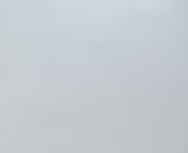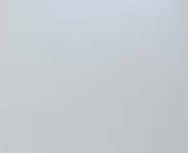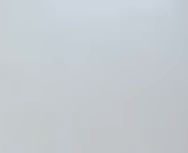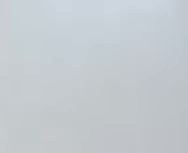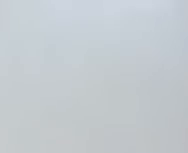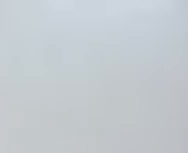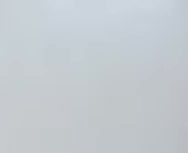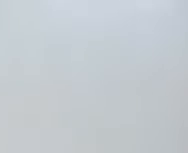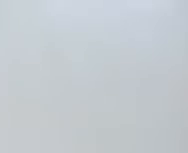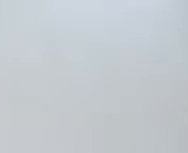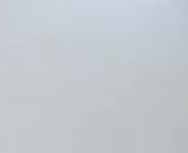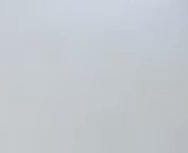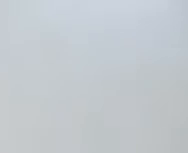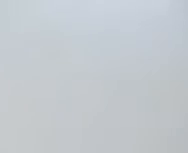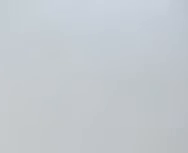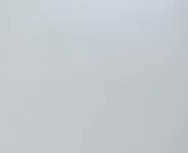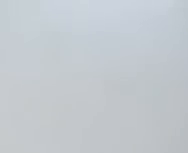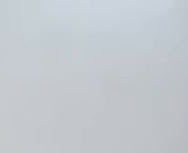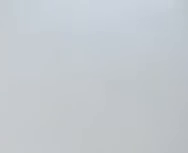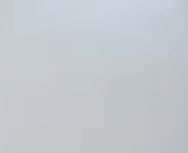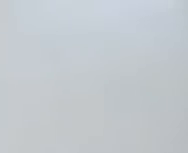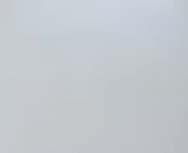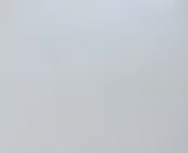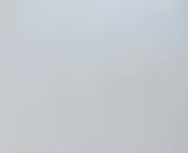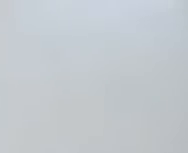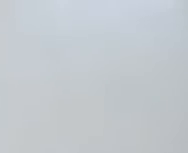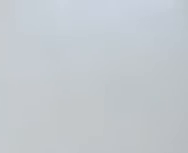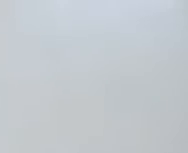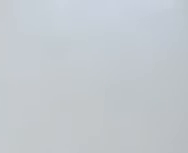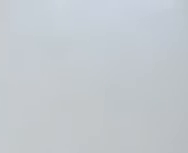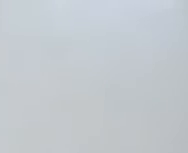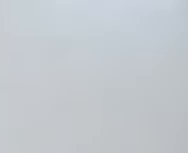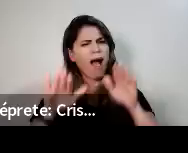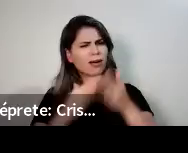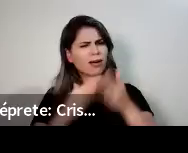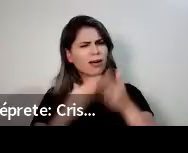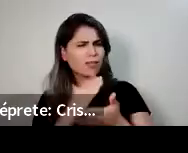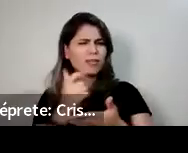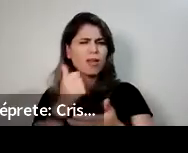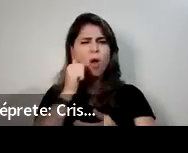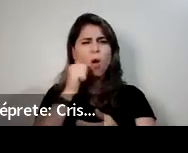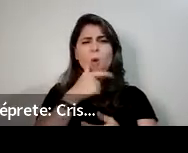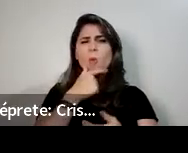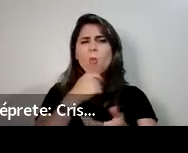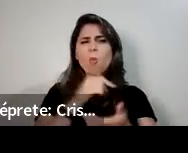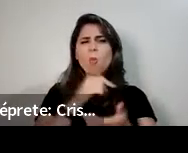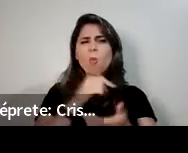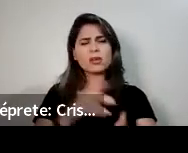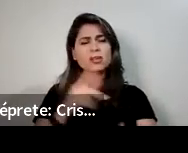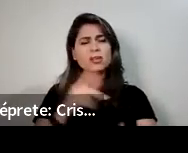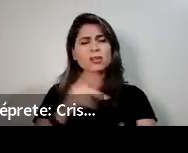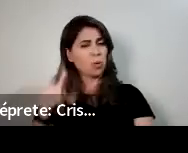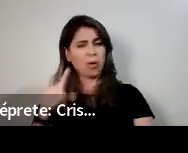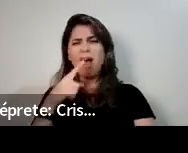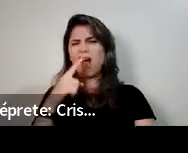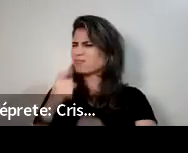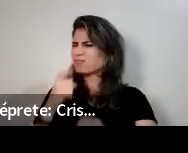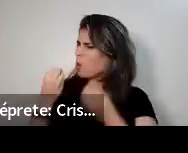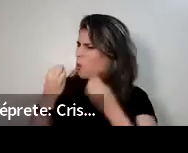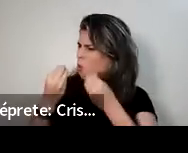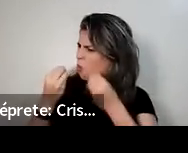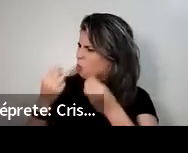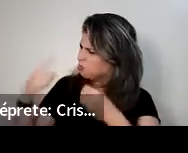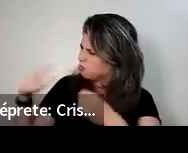Da qualidade de vida da pessoa. E tem marido que não entende, viu? Então, você preste bastante atenção, você que é esposo, para você ver que período